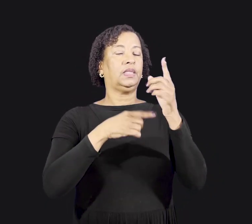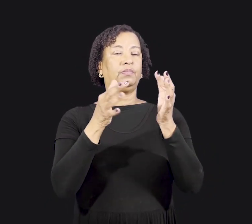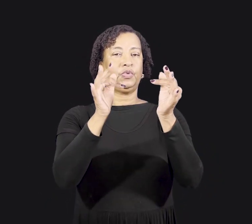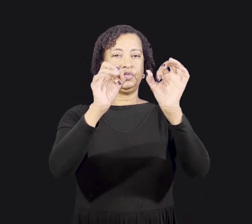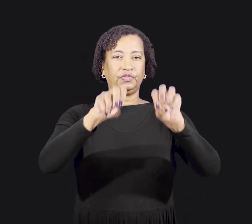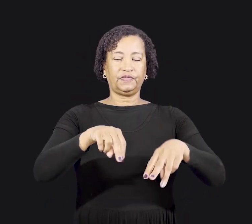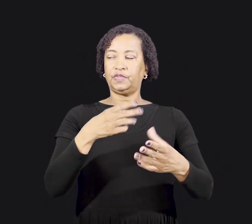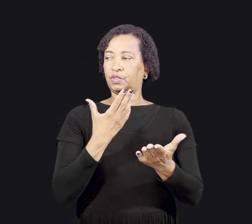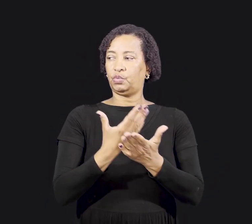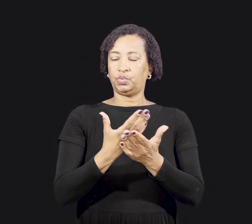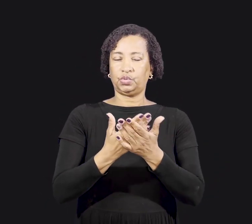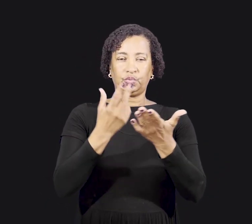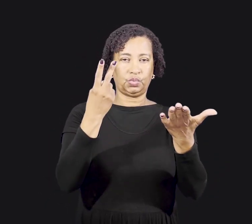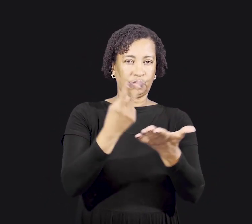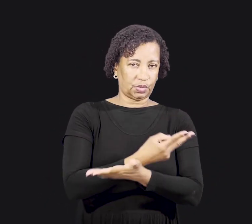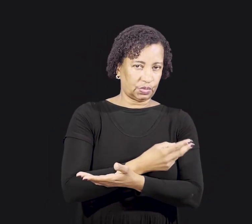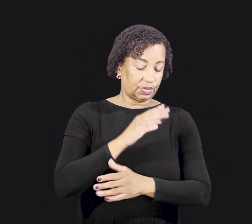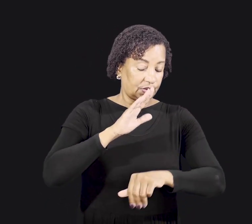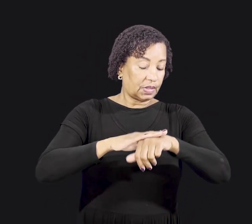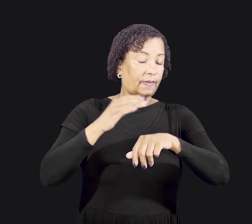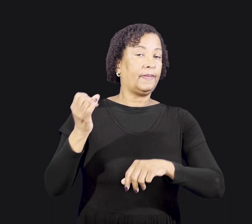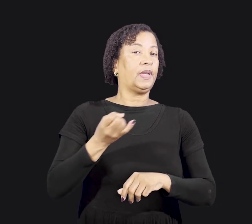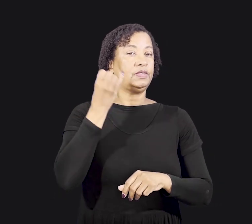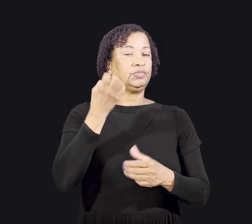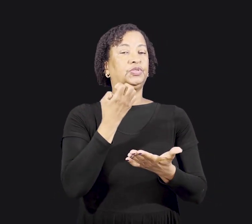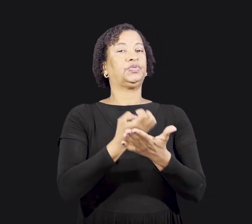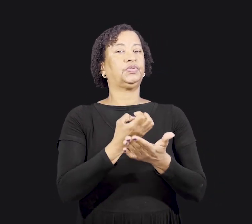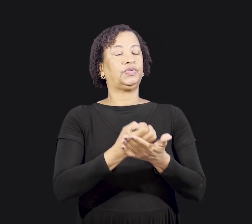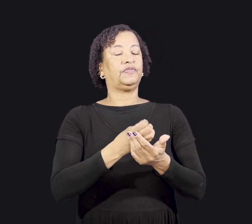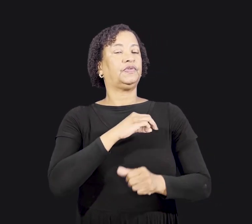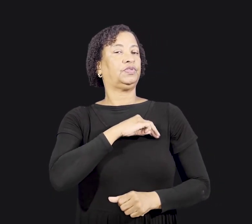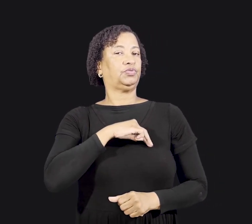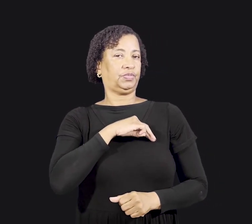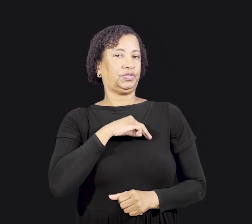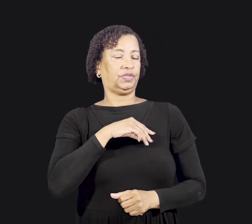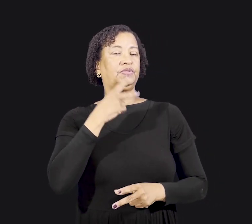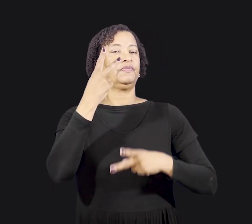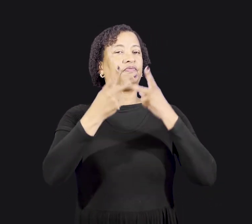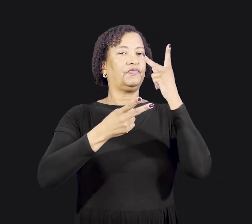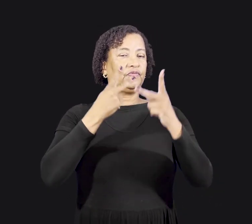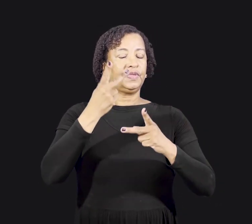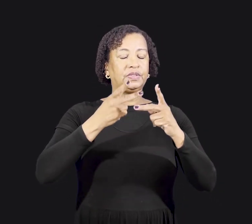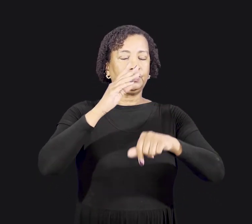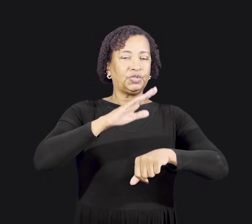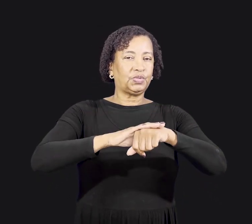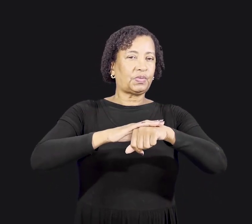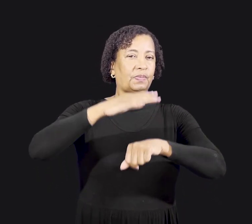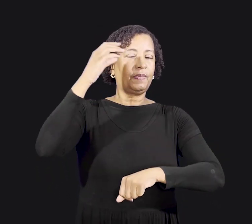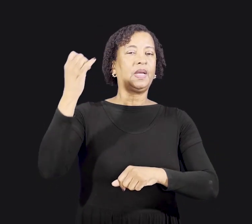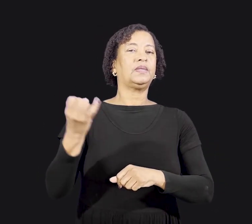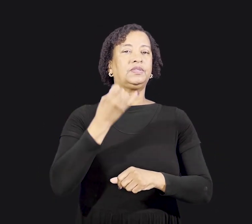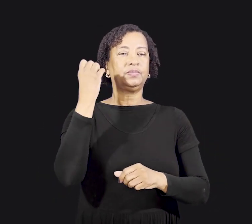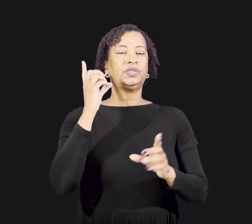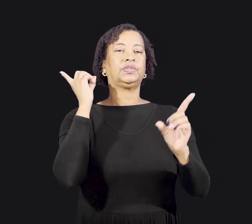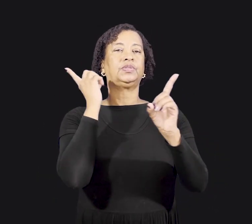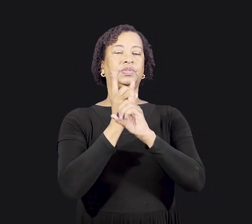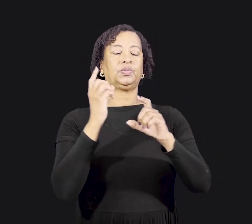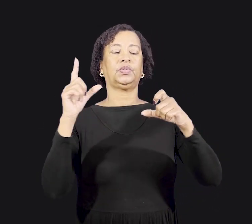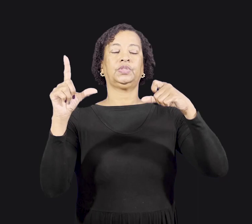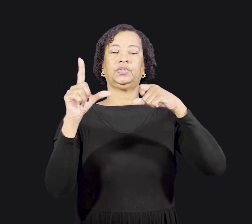de finalizar o estudo dos acontecimentos mais importantes do Evangelho de Mateus, abordaremos as passagens mais importantes encontradas em Lucas e que